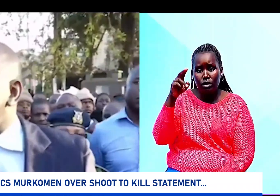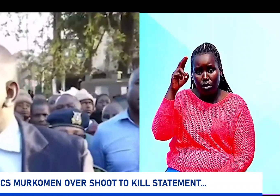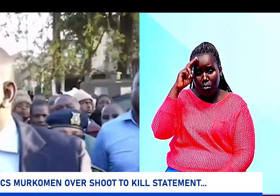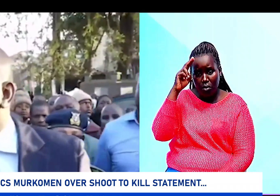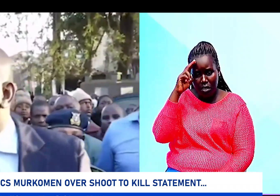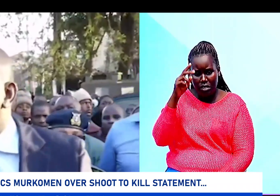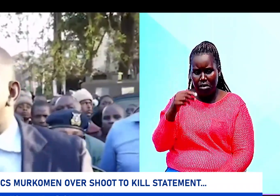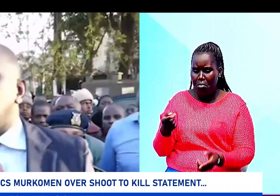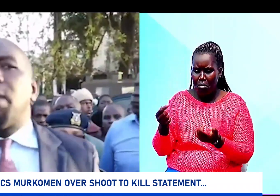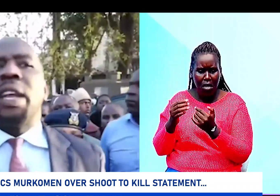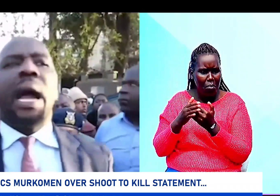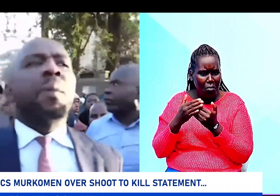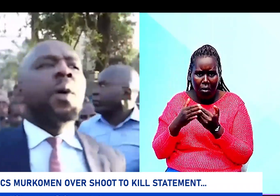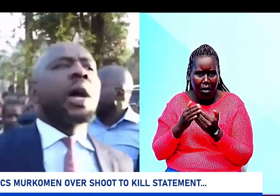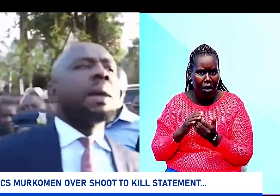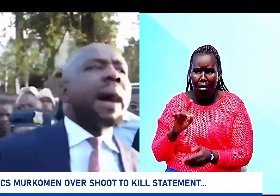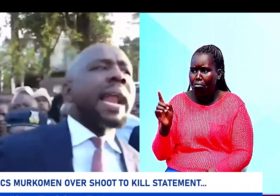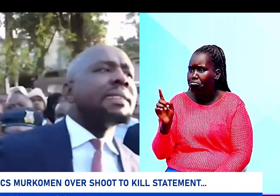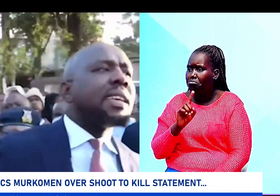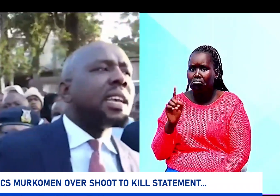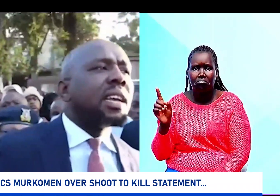kupembelezwa. Unafikiria bunduki ni mandazi?